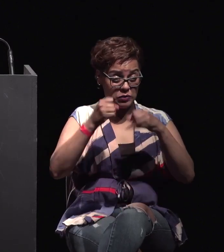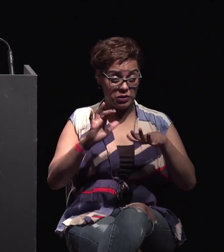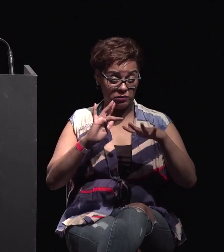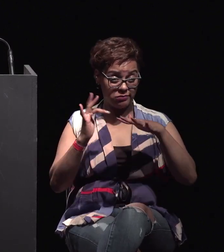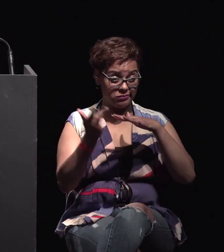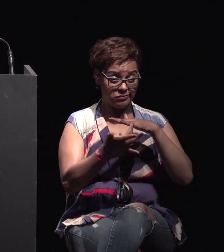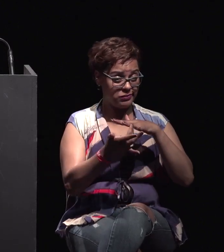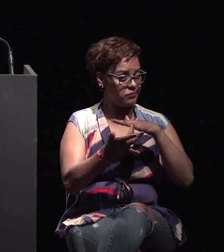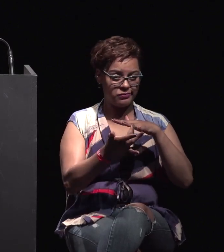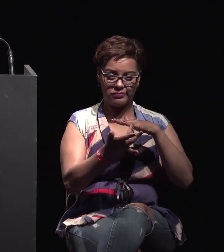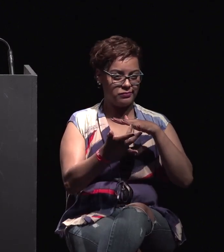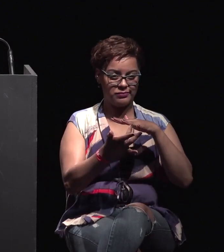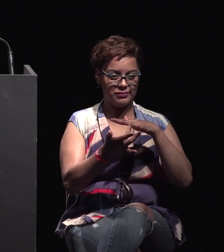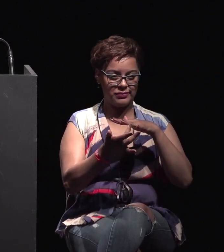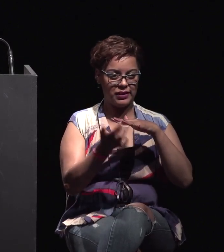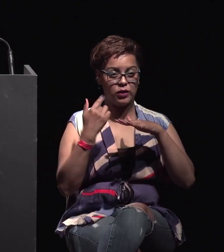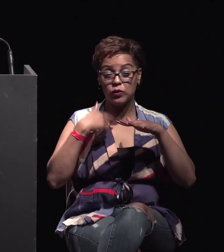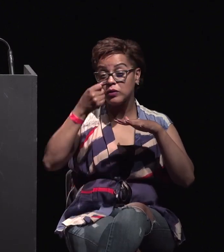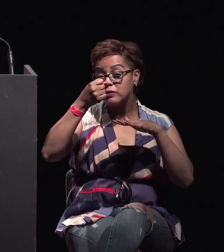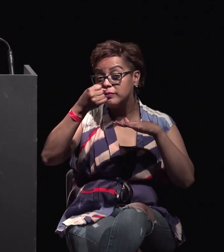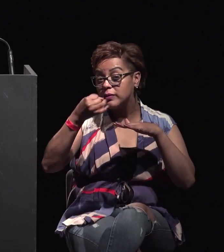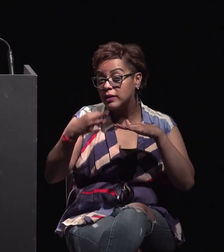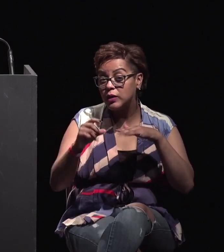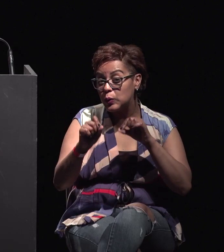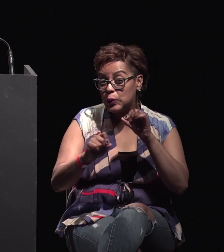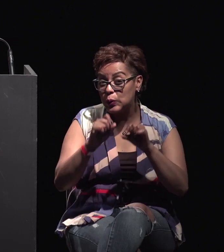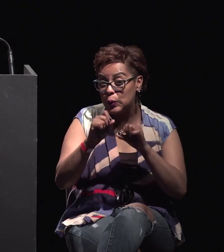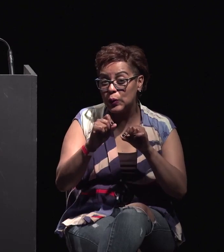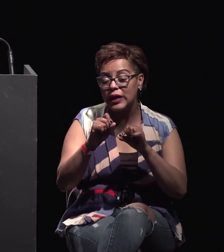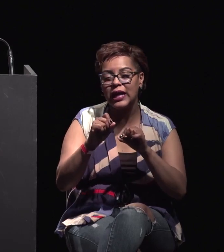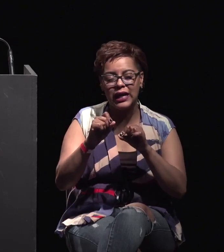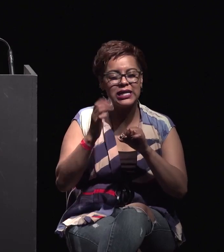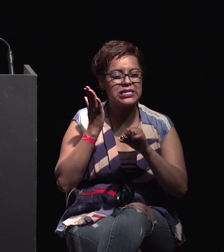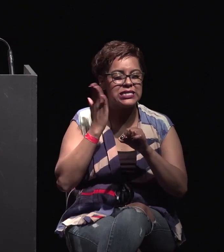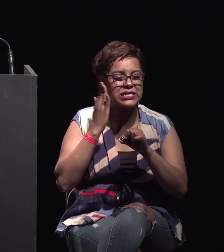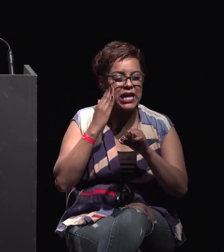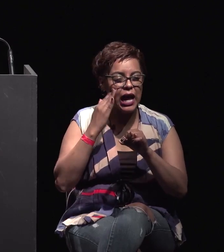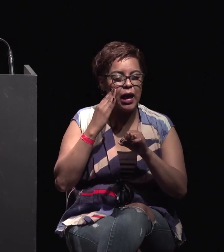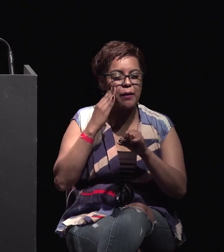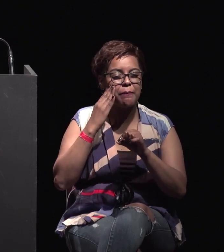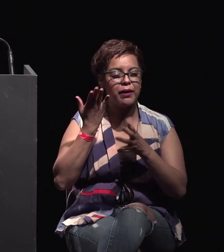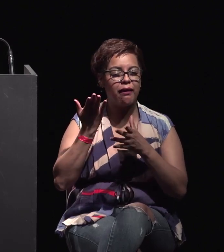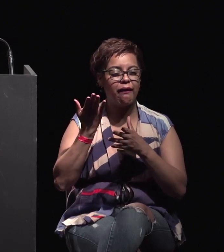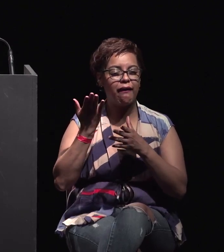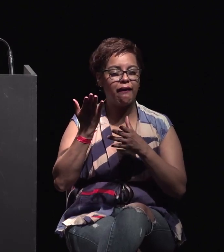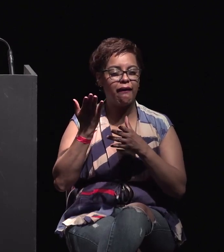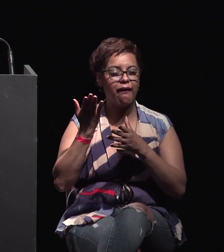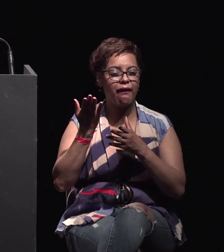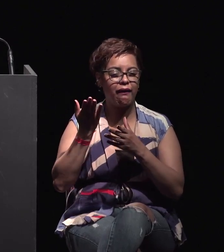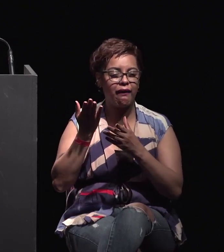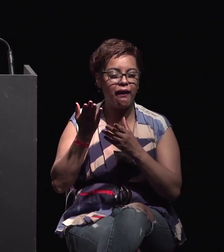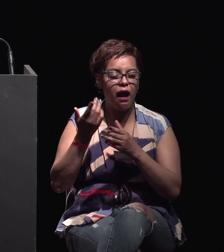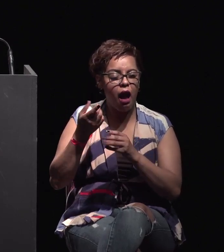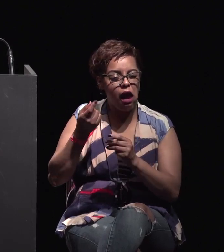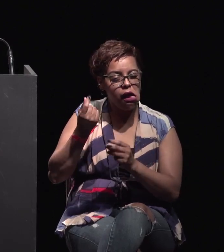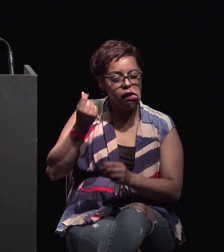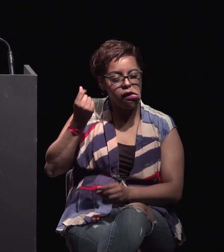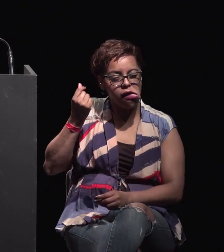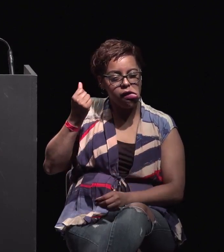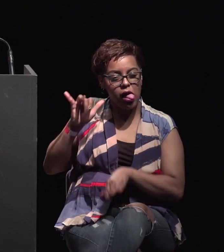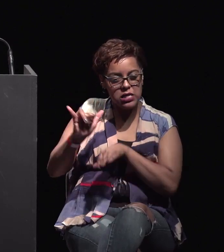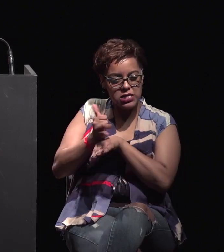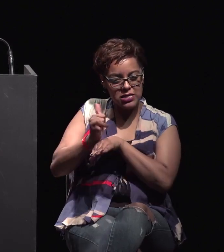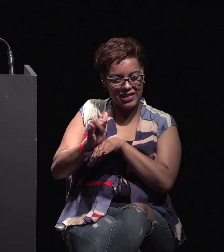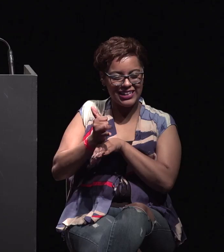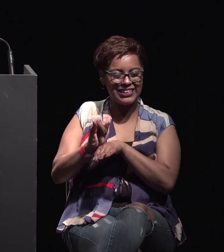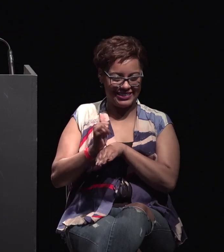digitais. Estou falando daquele negócio de formação de opinião mais antigo.